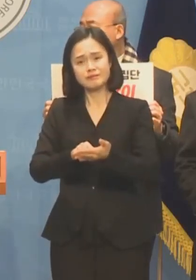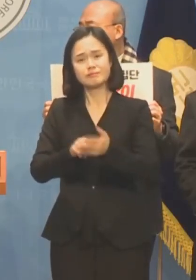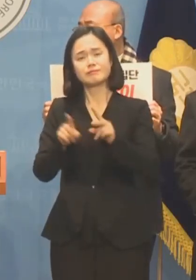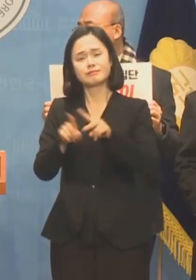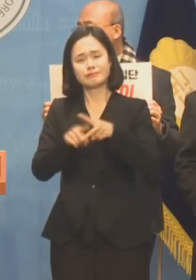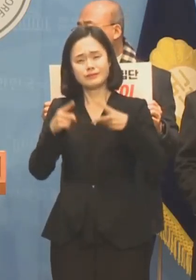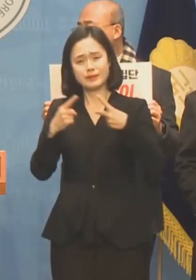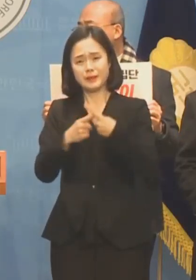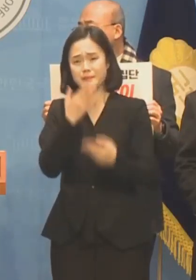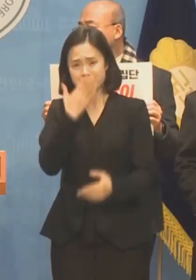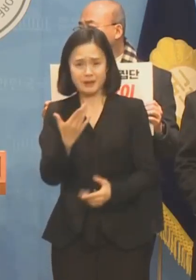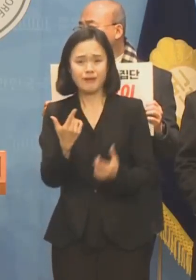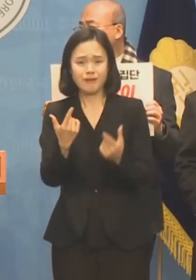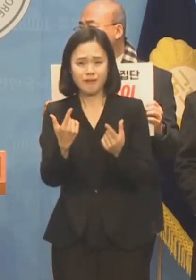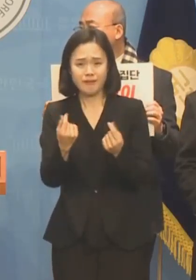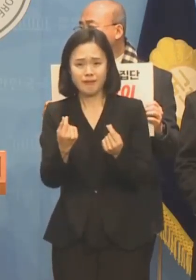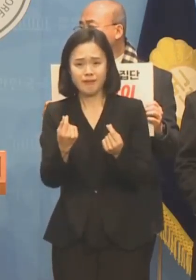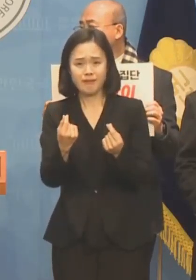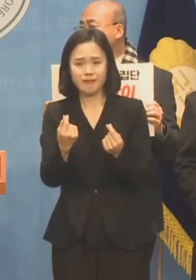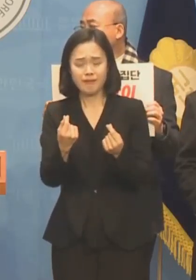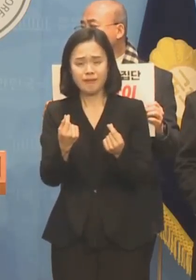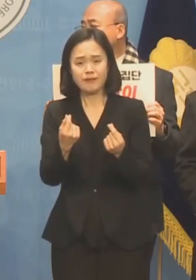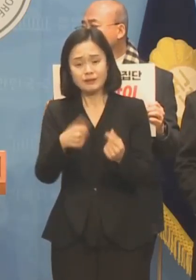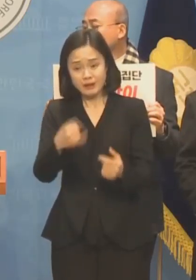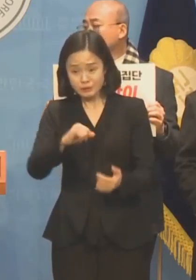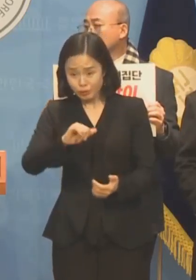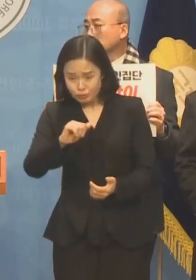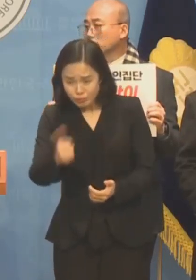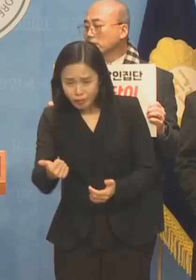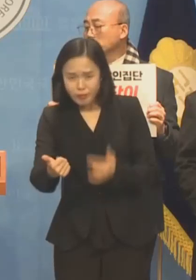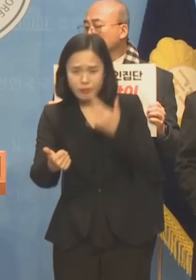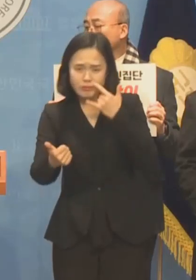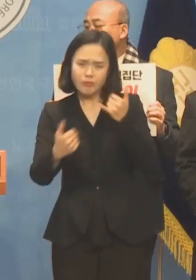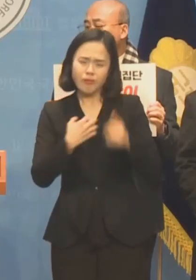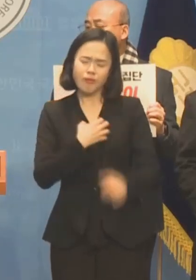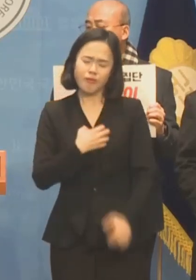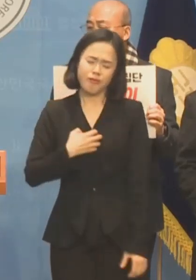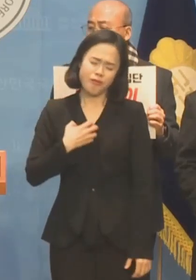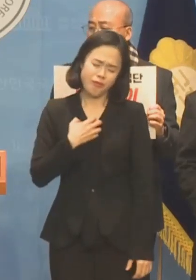살고 계십니다. 지금 우리가